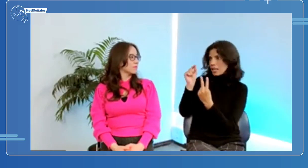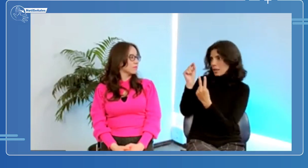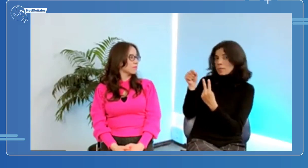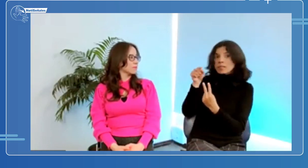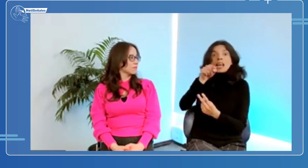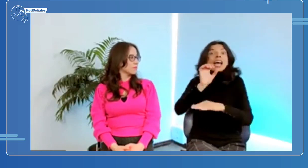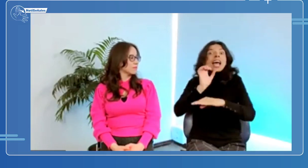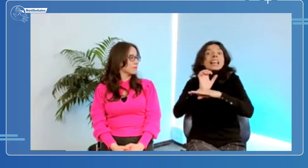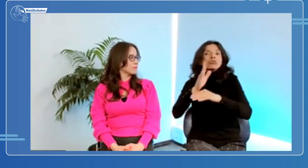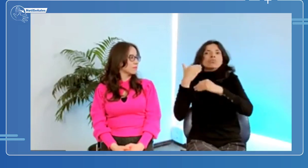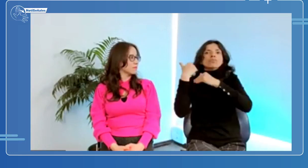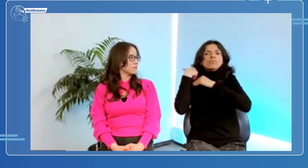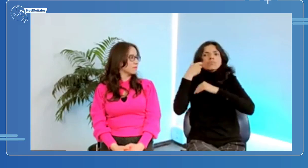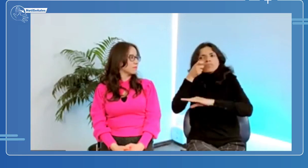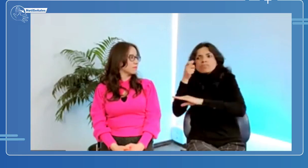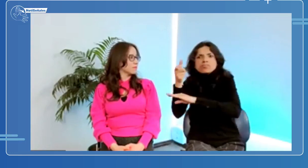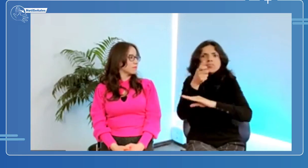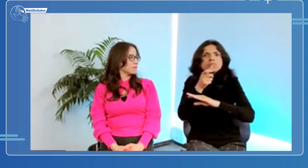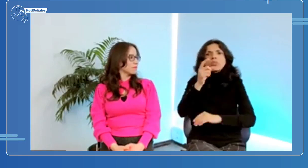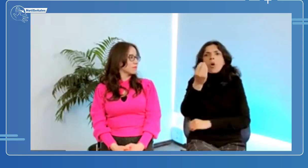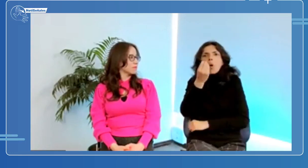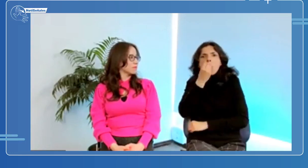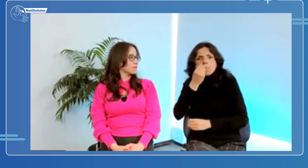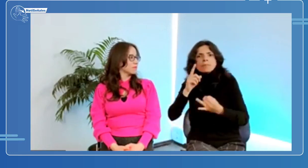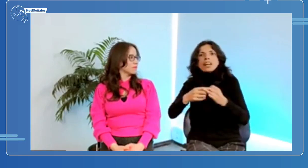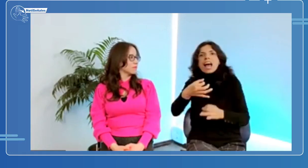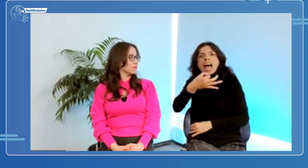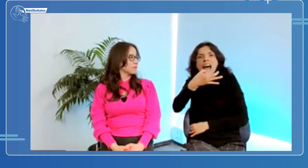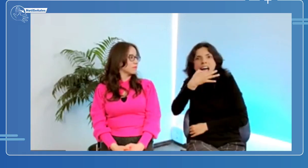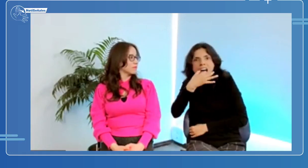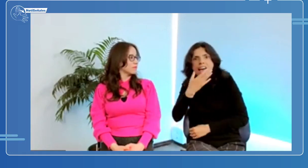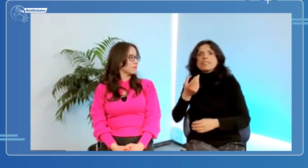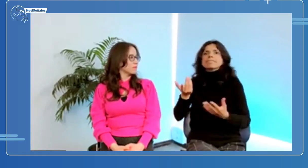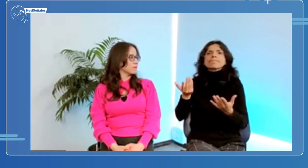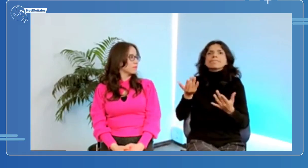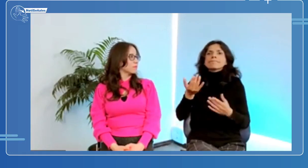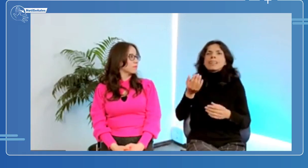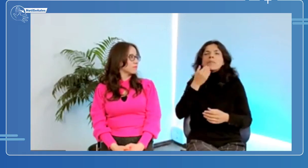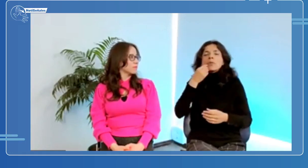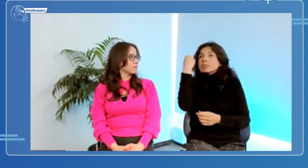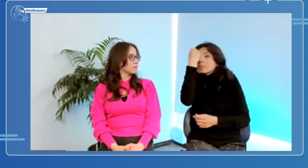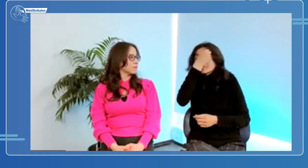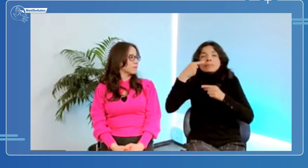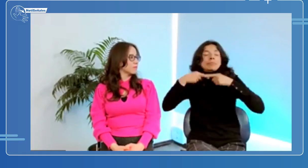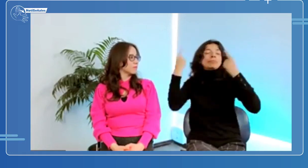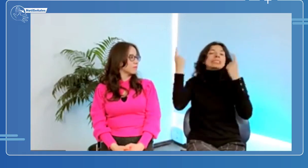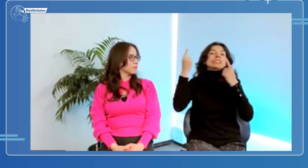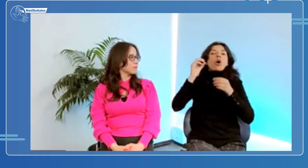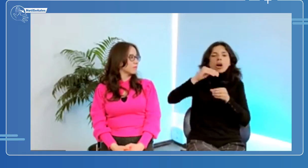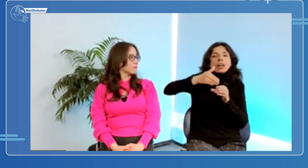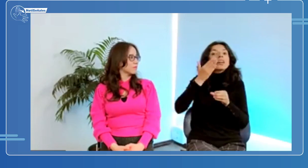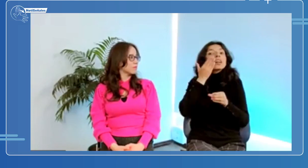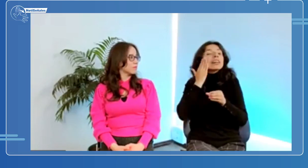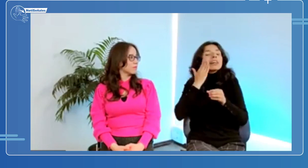seña precisamente, INVIMA es el responsable de vigilar todas las pues si los alimentos, los medicamentos,